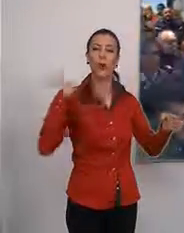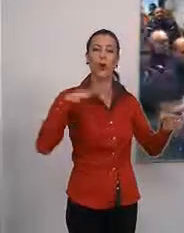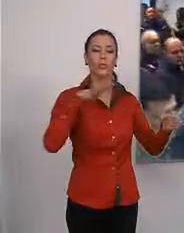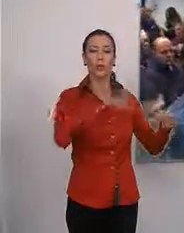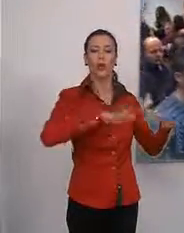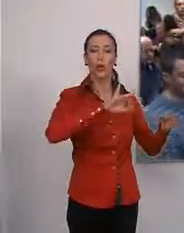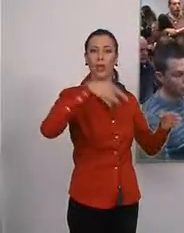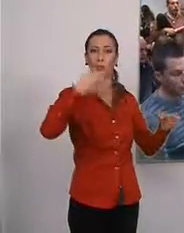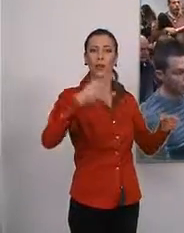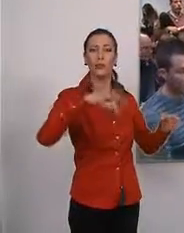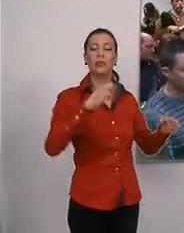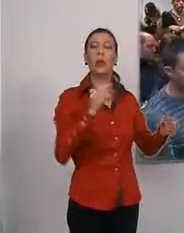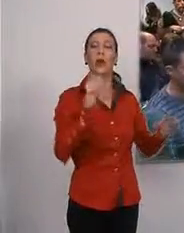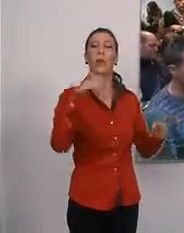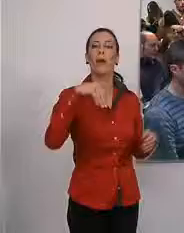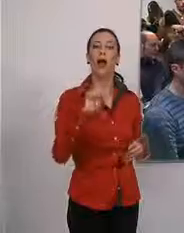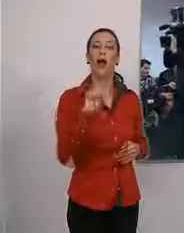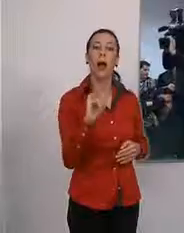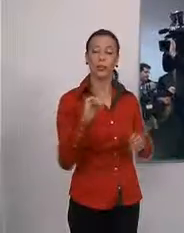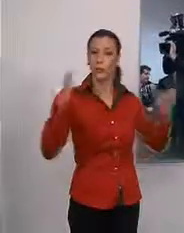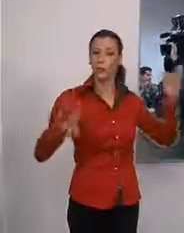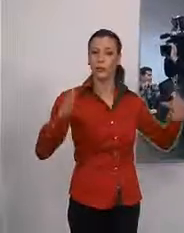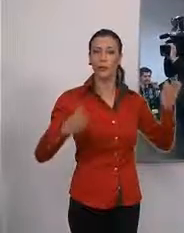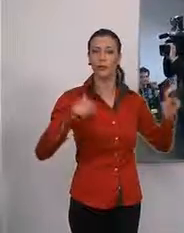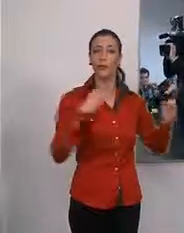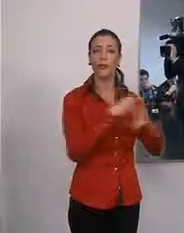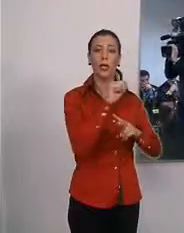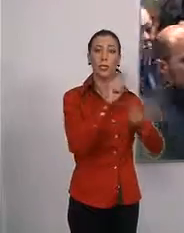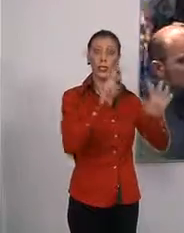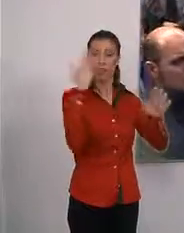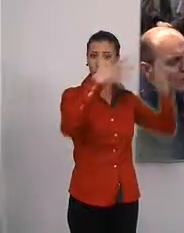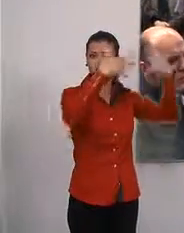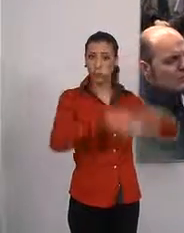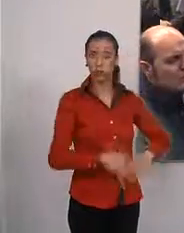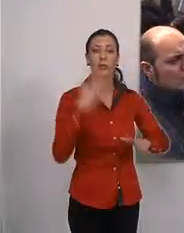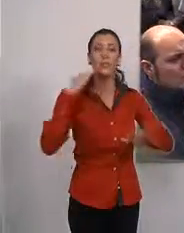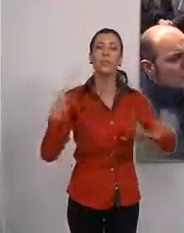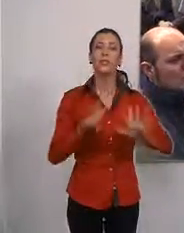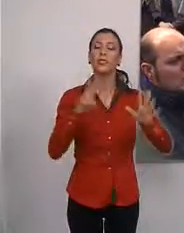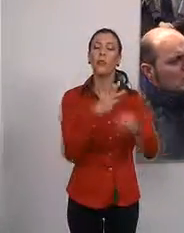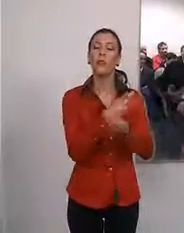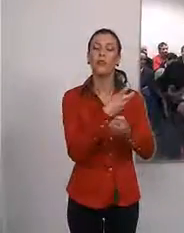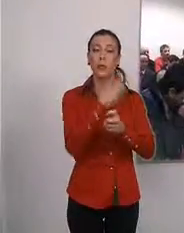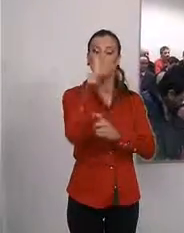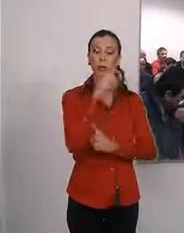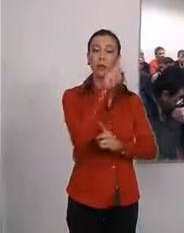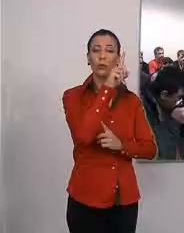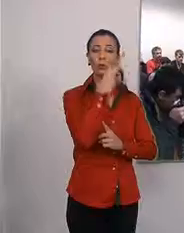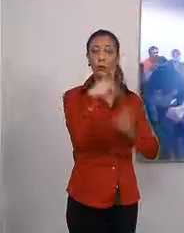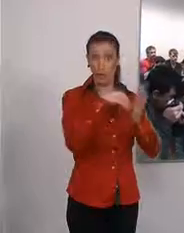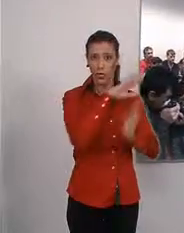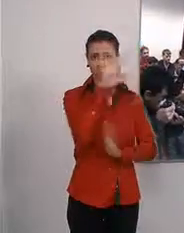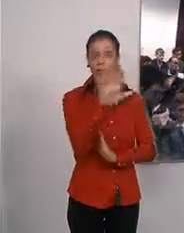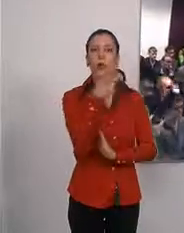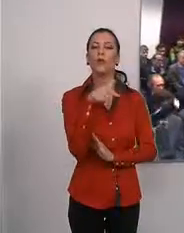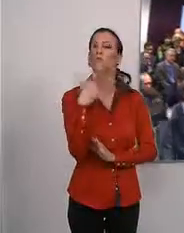La Herradura Talamay de la autovía A7, cuando la estructura se desplomó el día 7 de noviembre del año 2005,